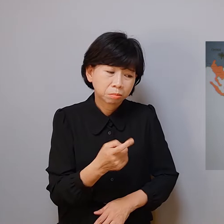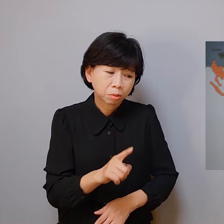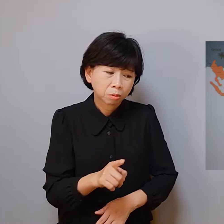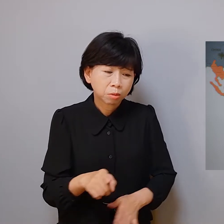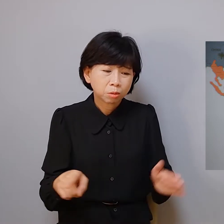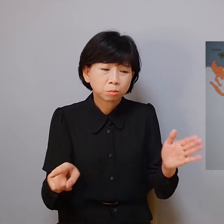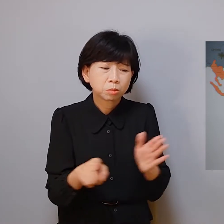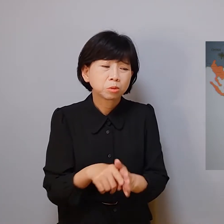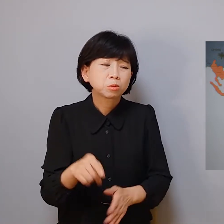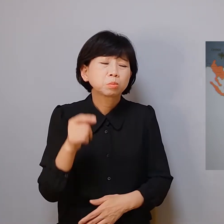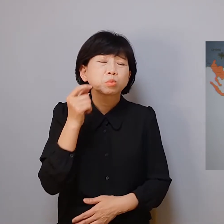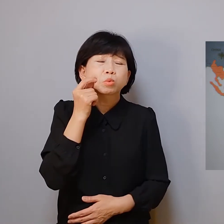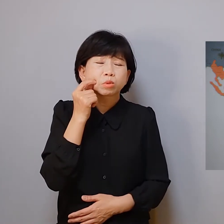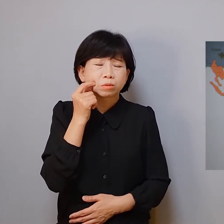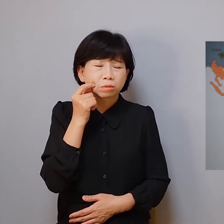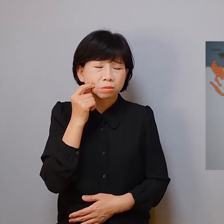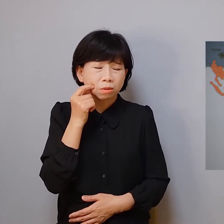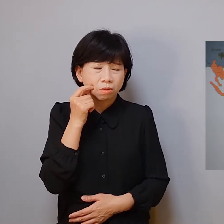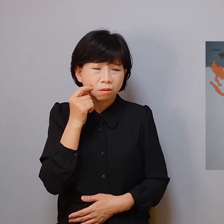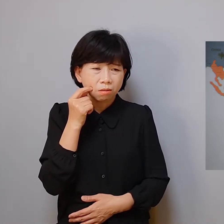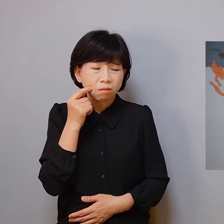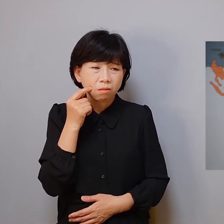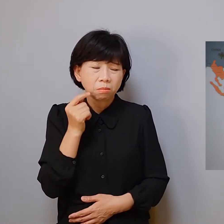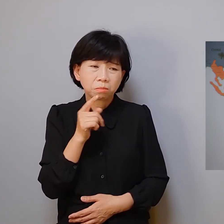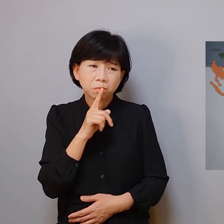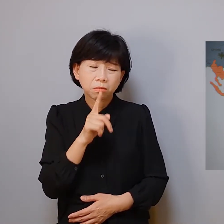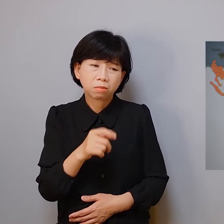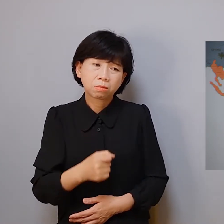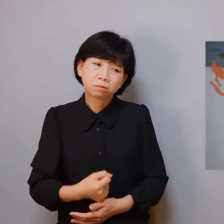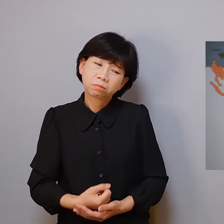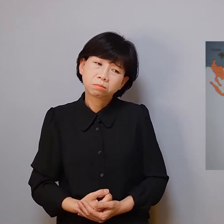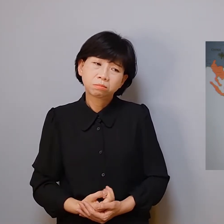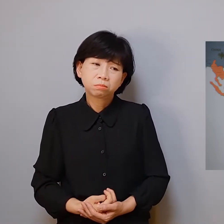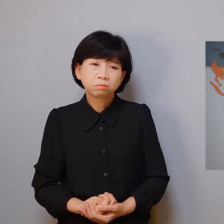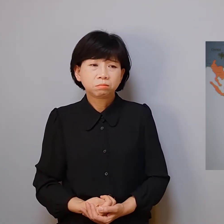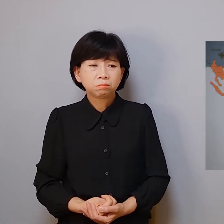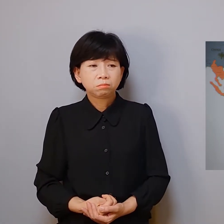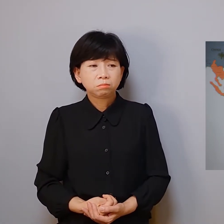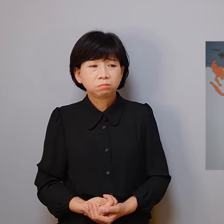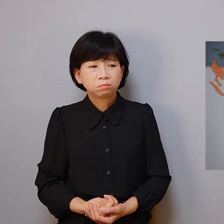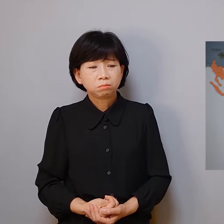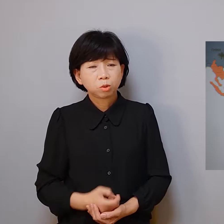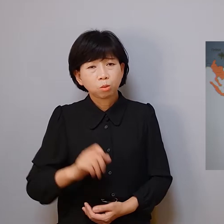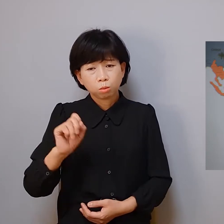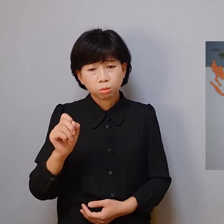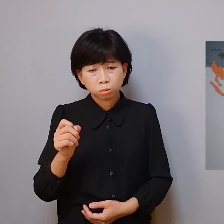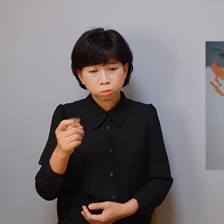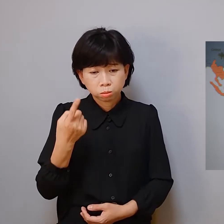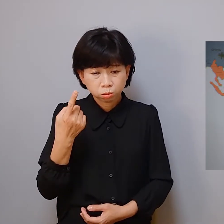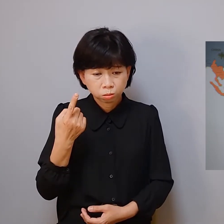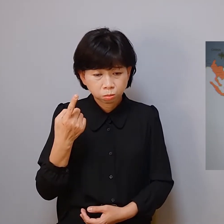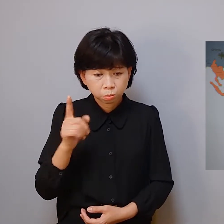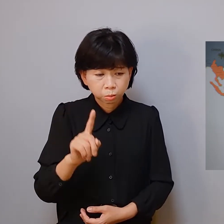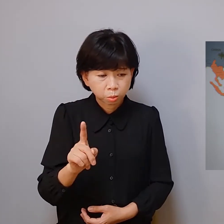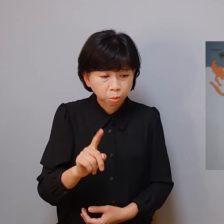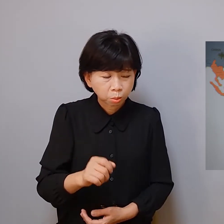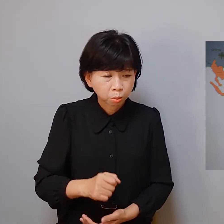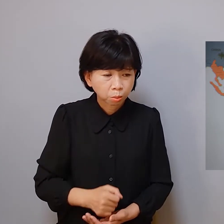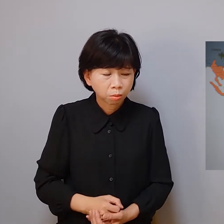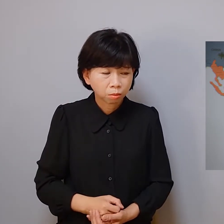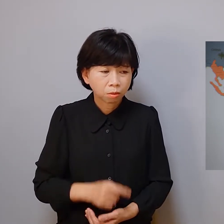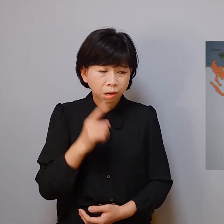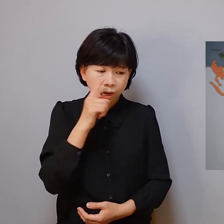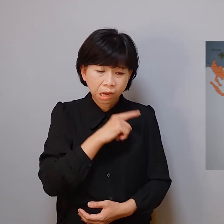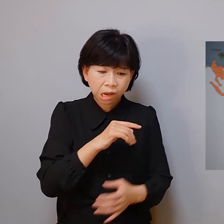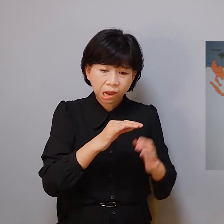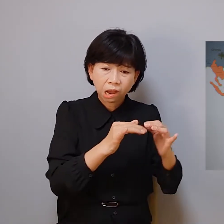수 없게 되었다라고 번역을 하는데 왜 이렇게 되었을까요? 악인의 재물이